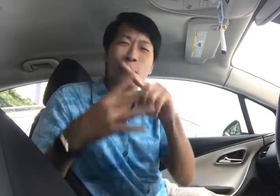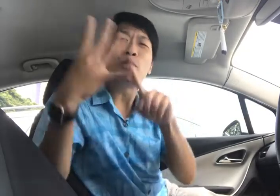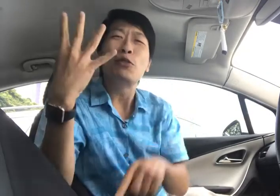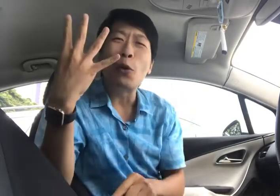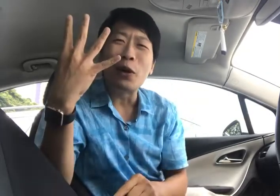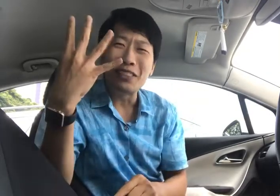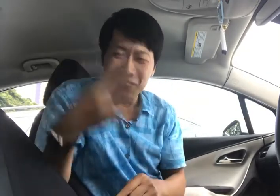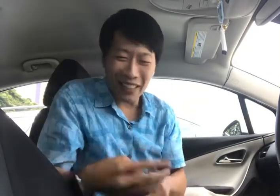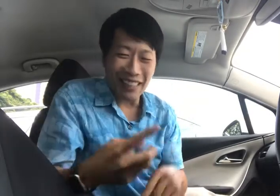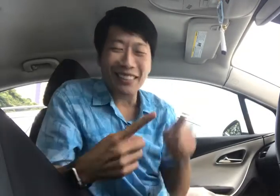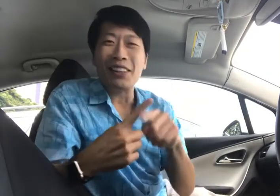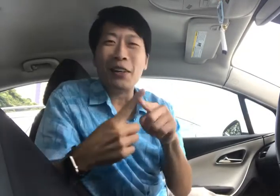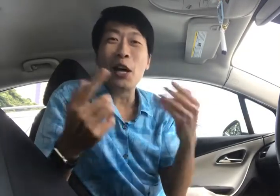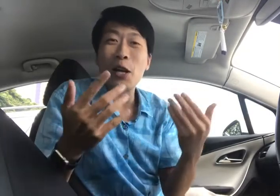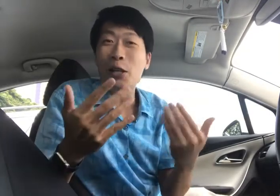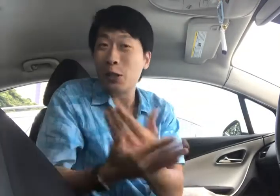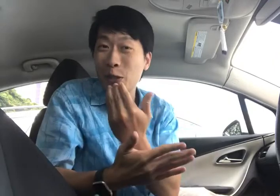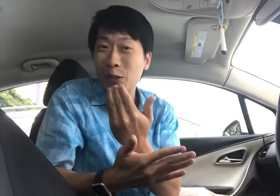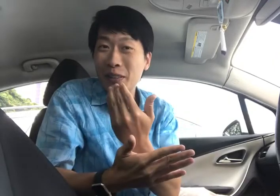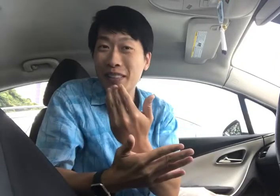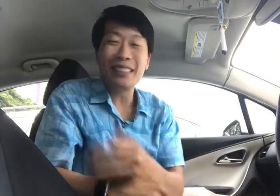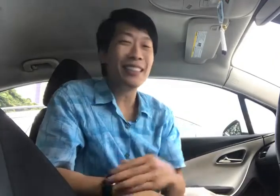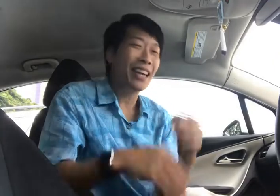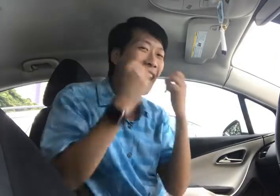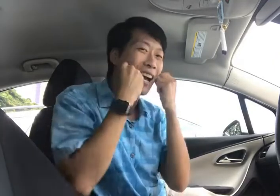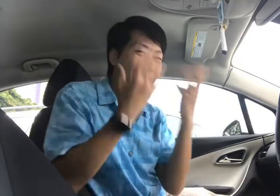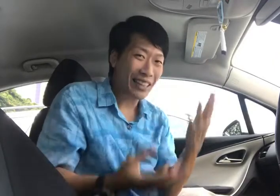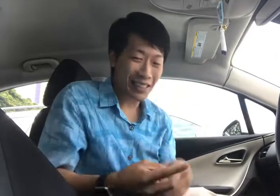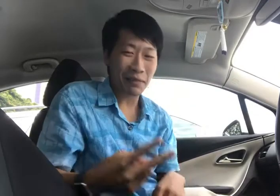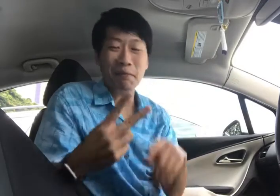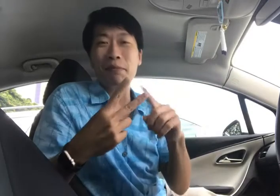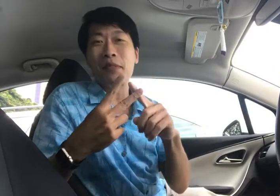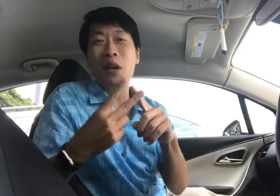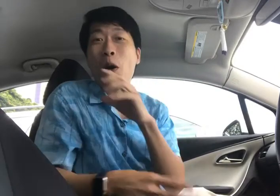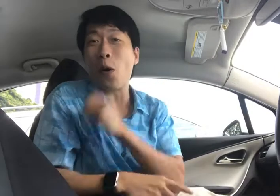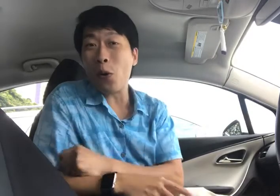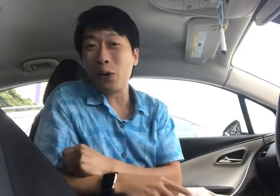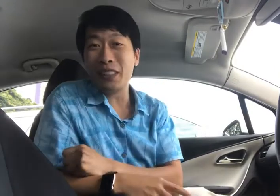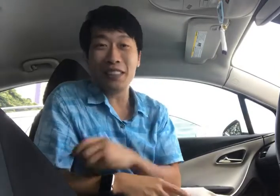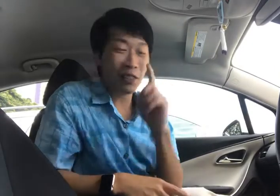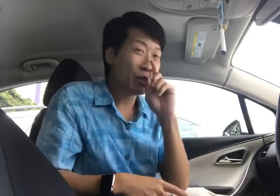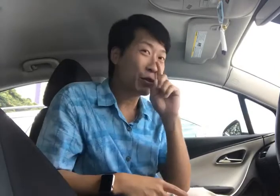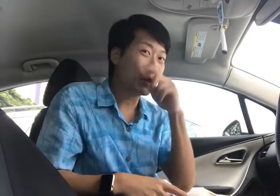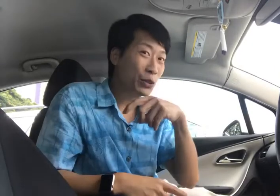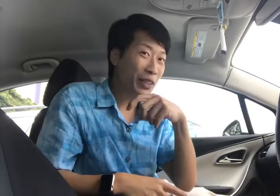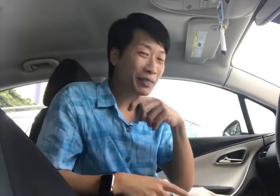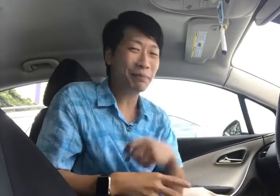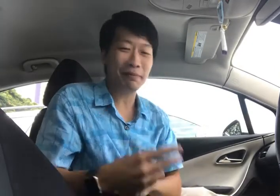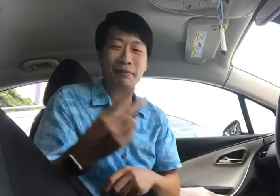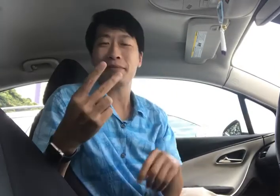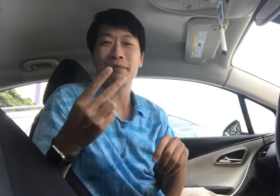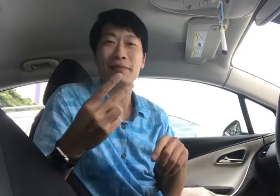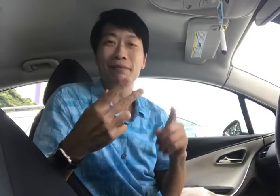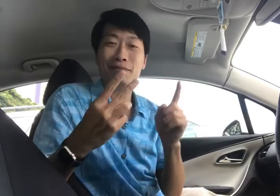We'll do four words. Okay, so new, 新しい, old, 古い,